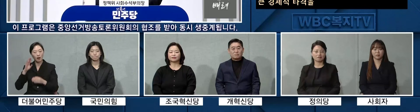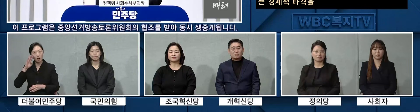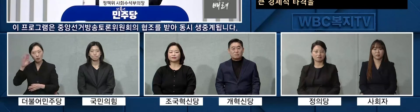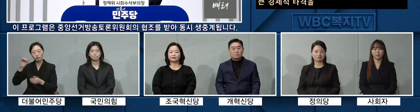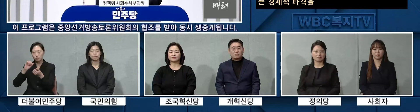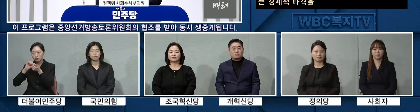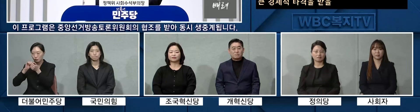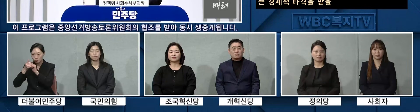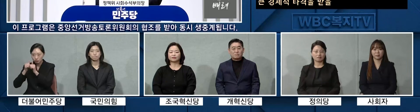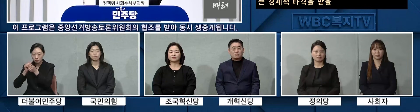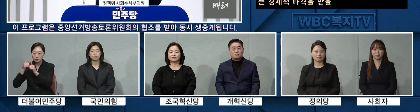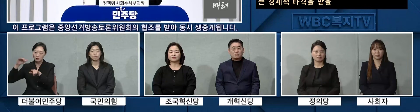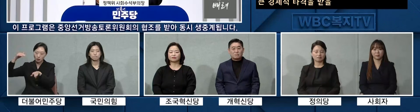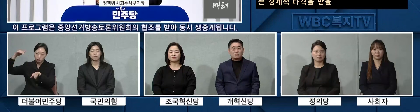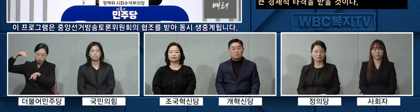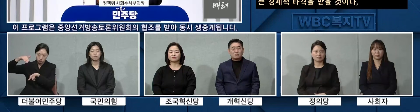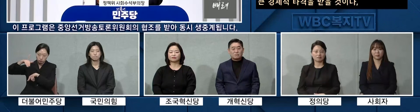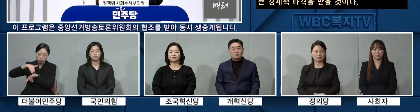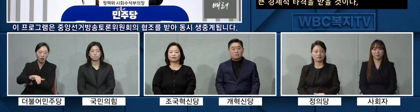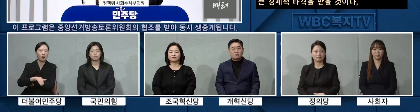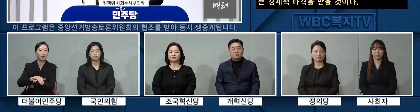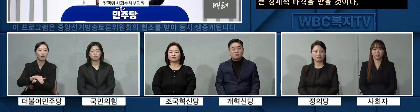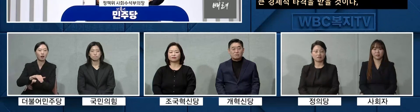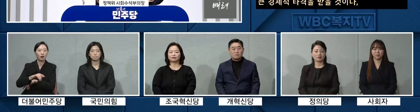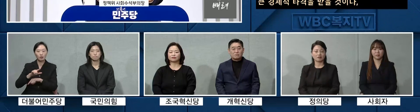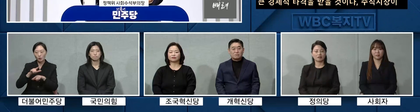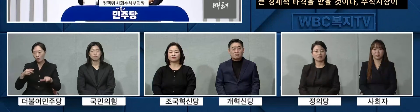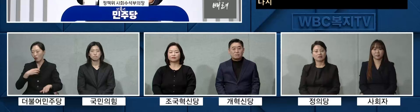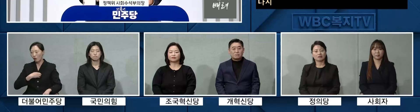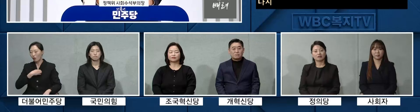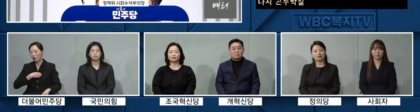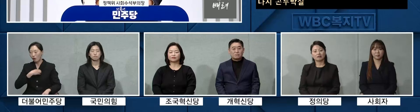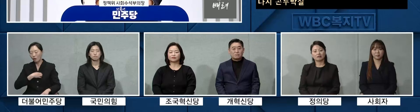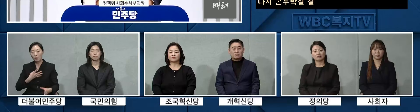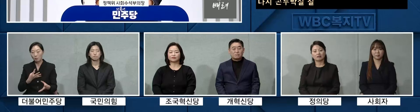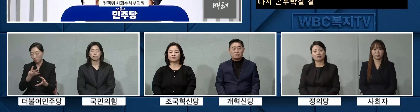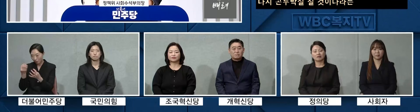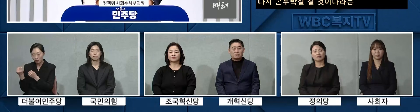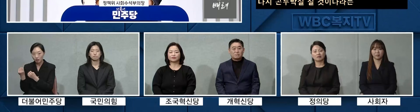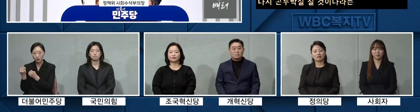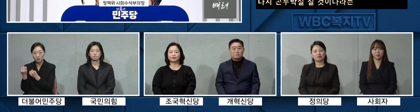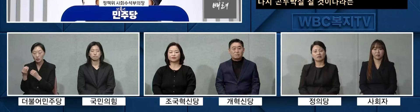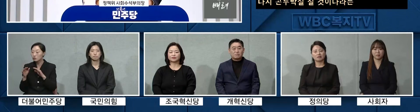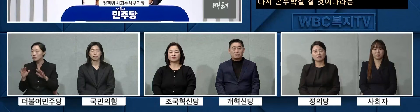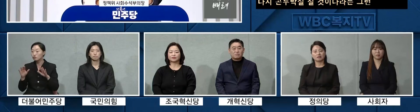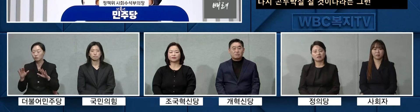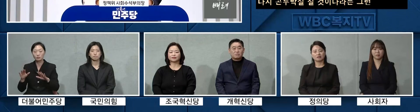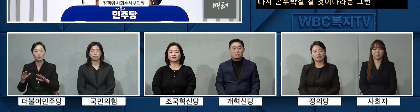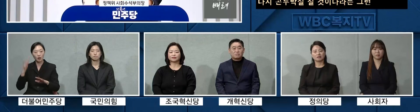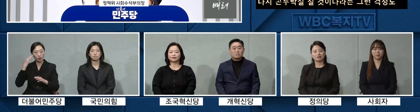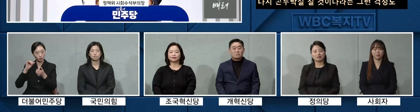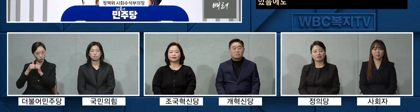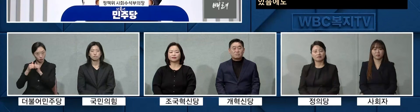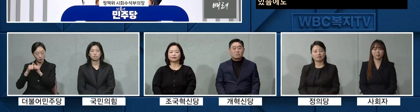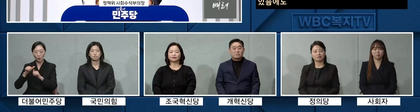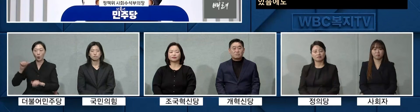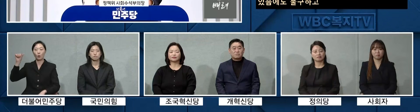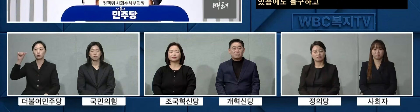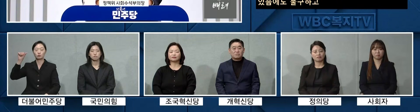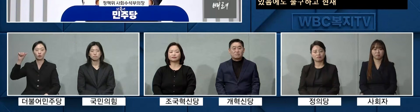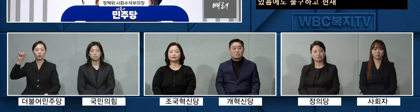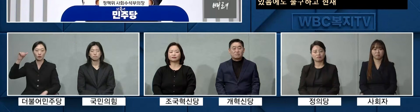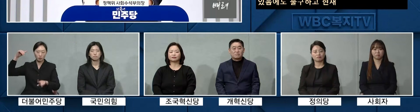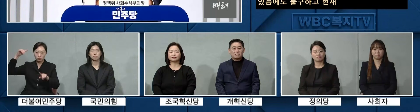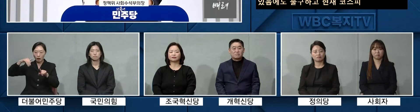주식시장이 다시 곤두박질 칠 것이다라는 그런 걱정도 있음에도 불구하고 현재 코스피 지수가 5천을 상회하는 등